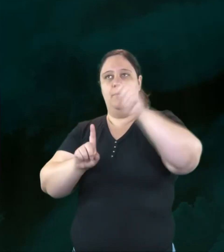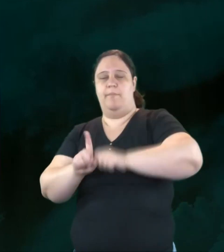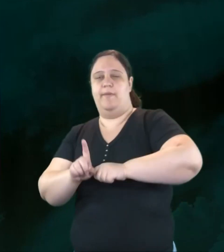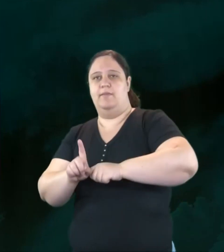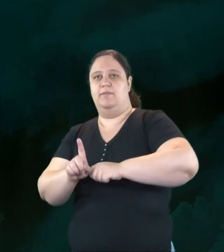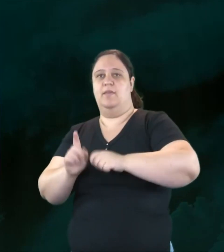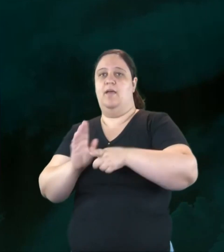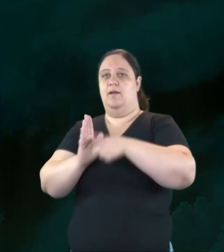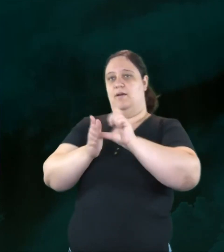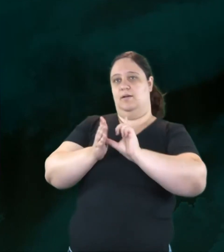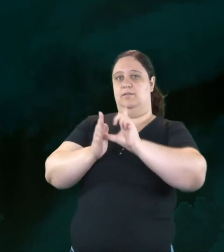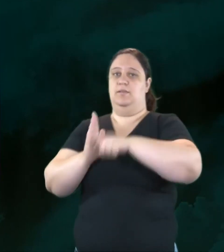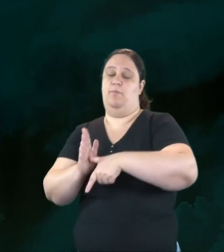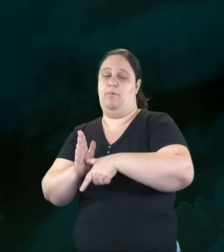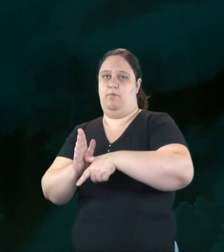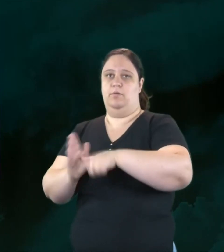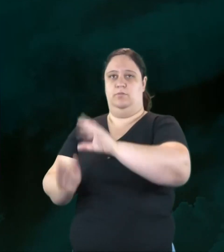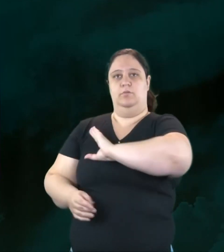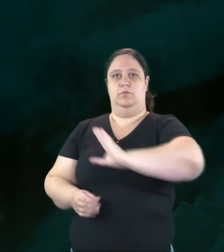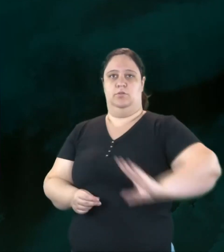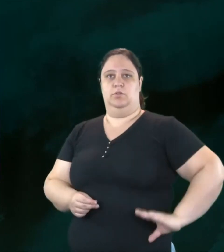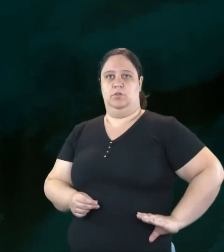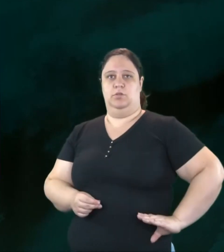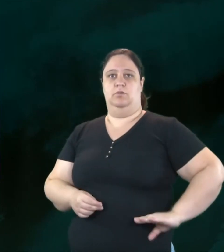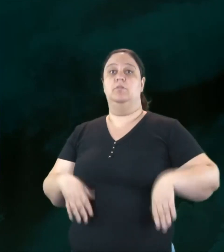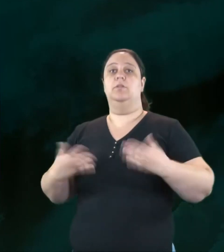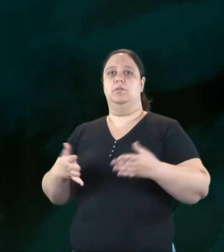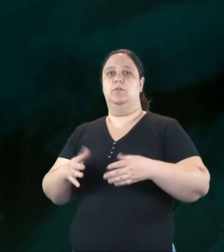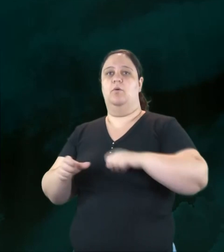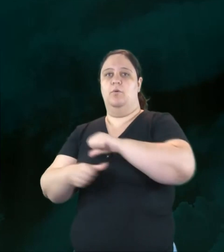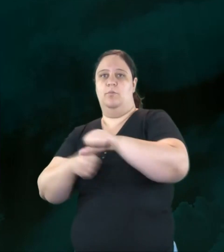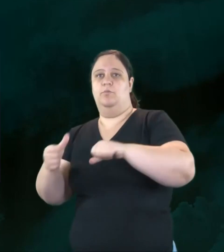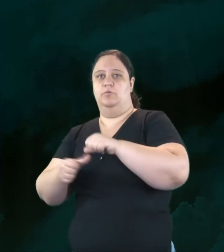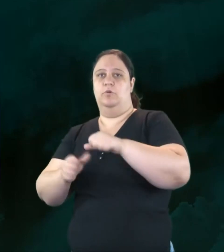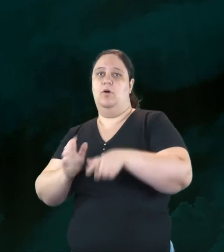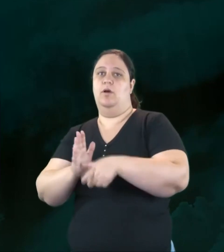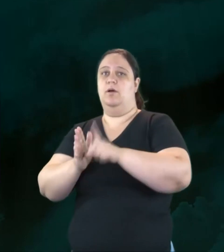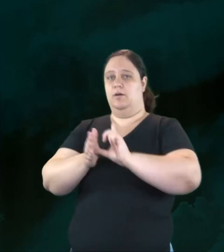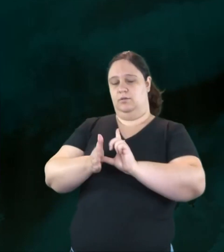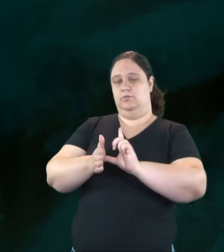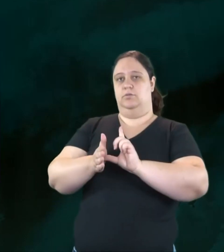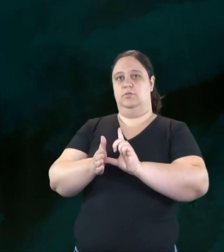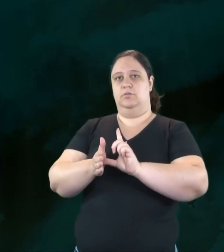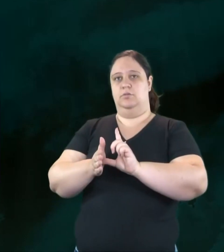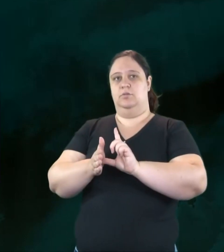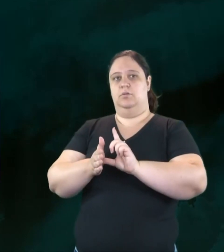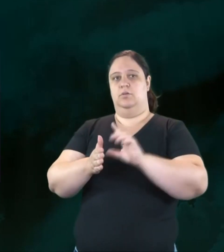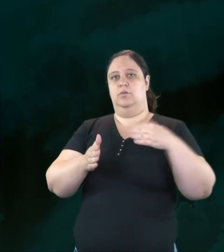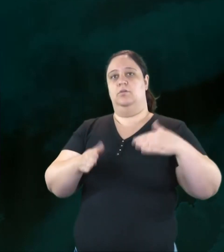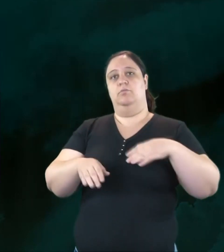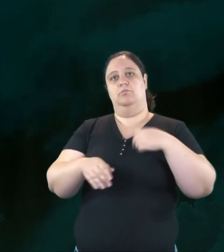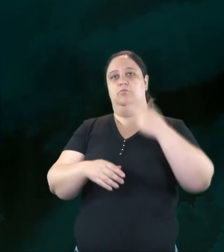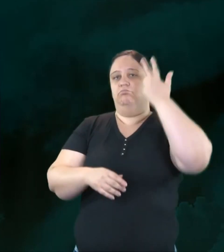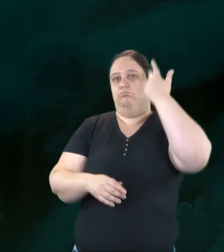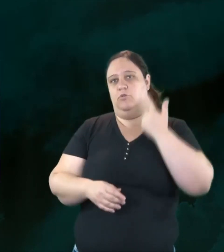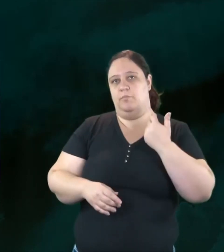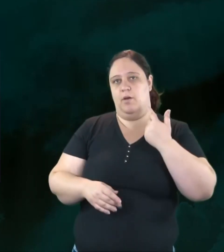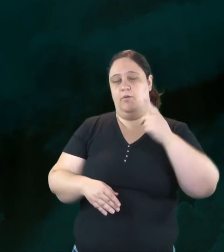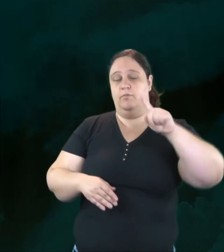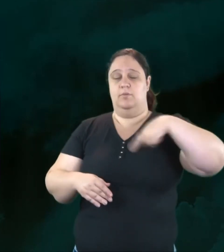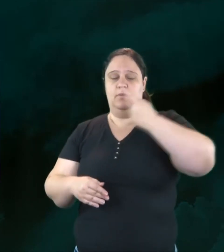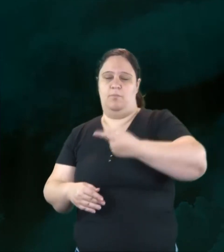antes de Cristo. Então, mudaram para antes da era comum e depois da era comum, alguma coisa desse tipo, só para